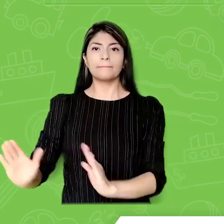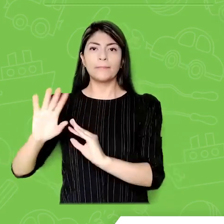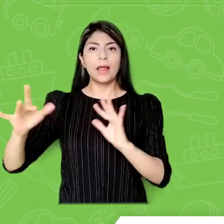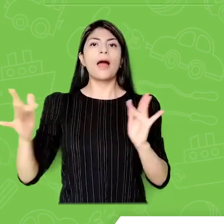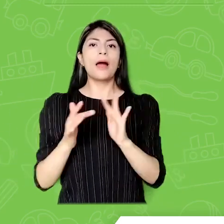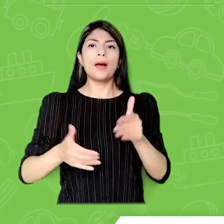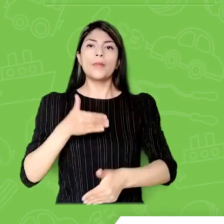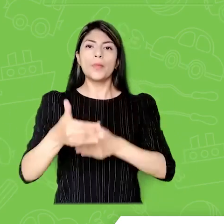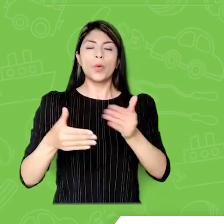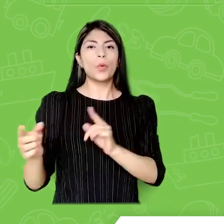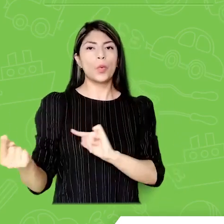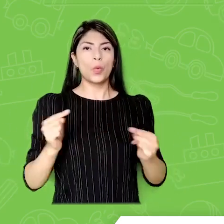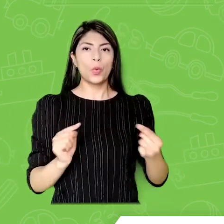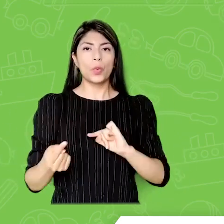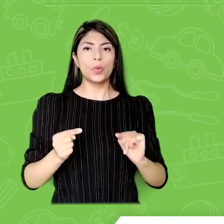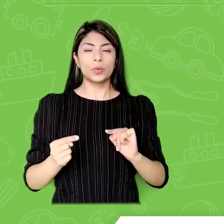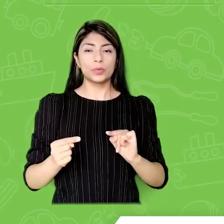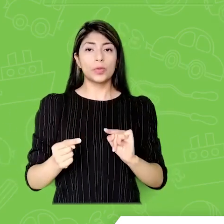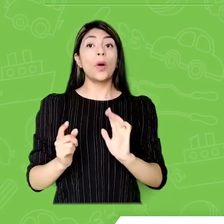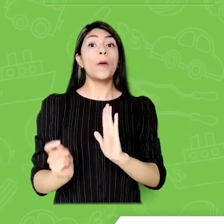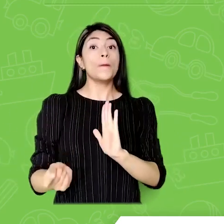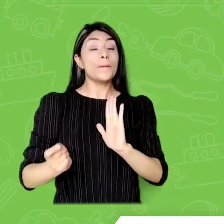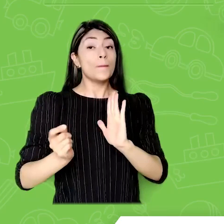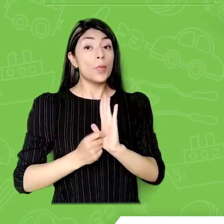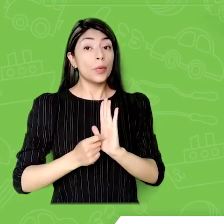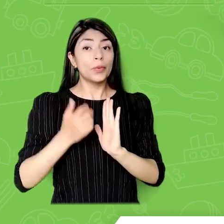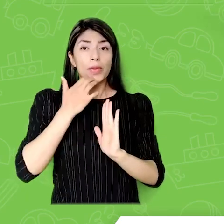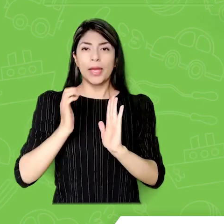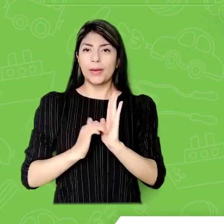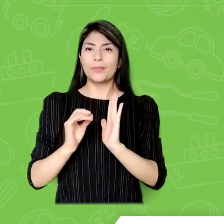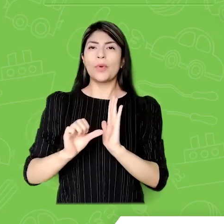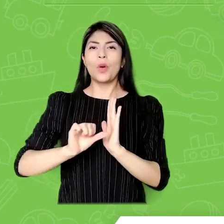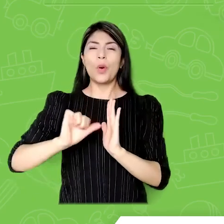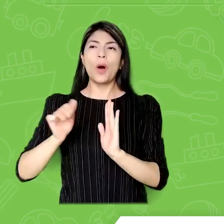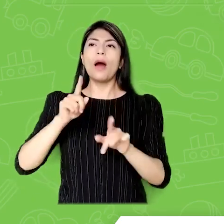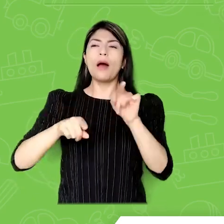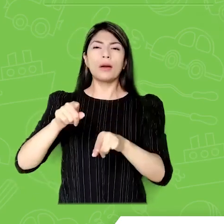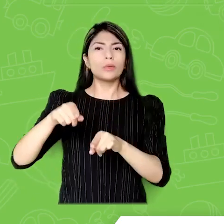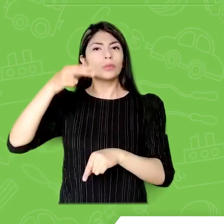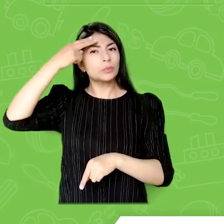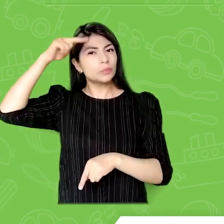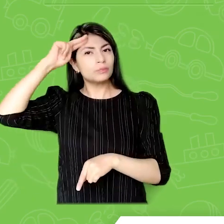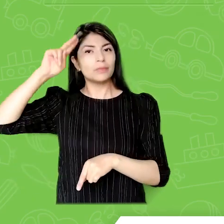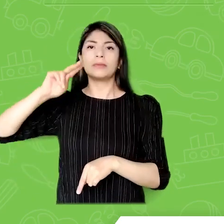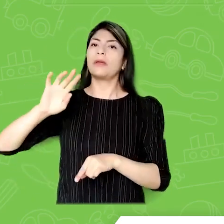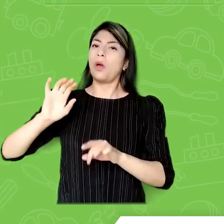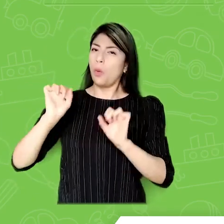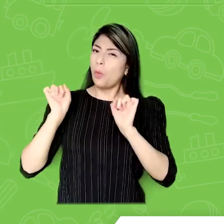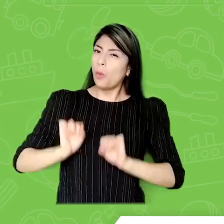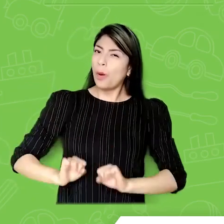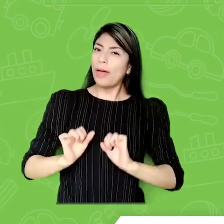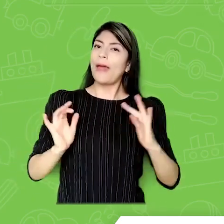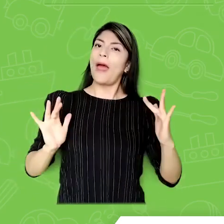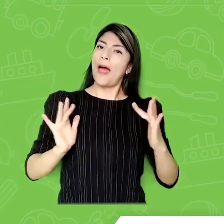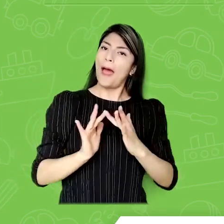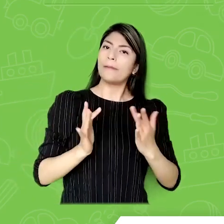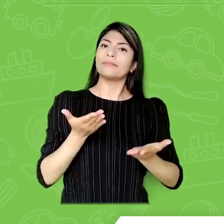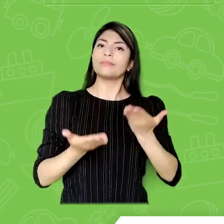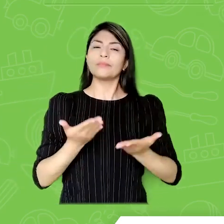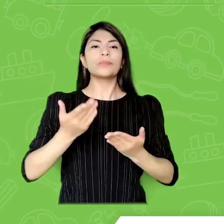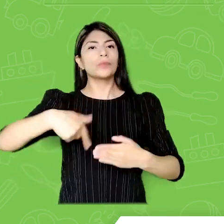la Constitución. Sin embargo, dado que hay otra interpretación posible, que se ajusta mejor a las